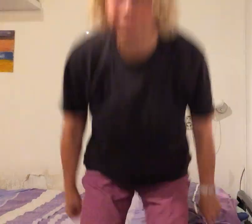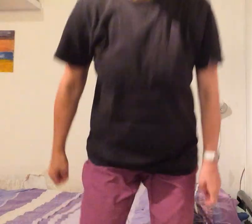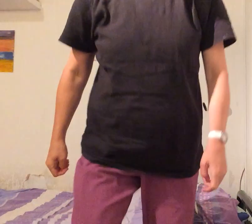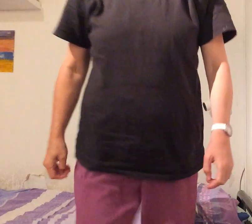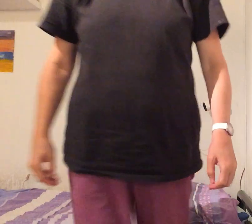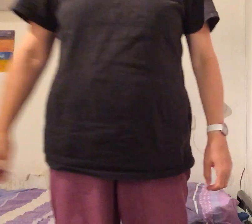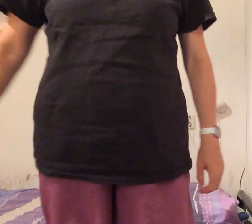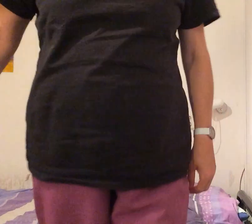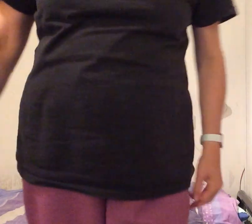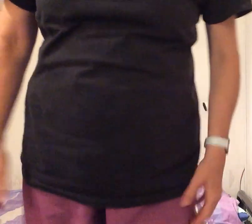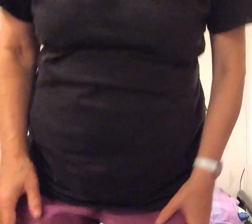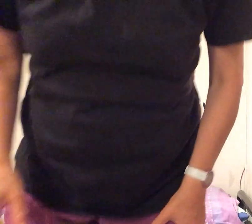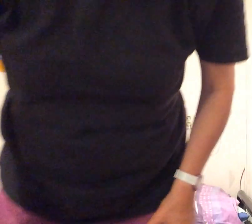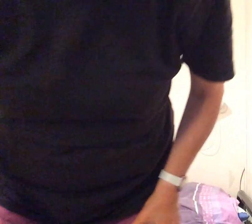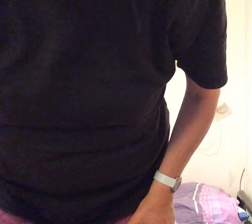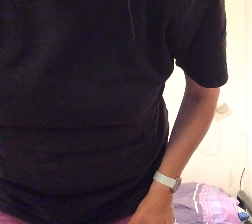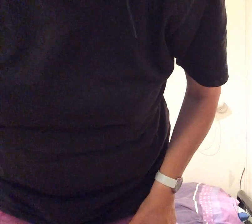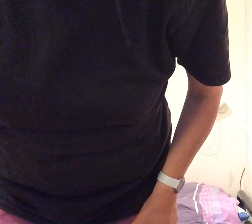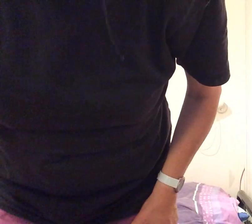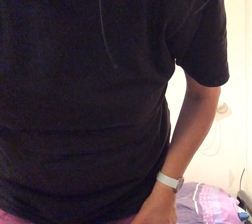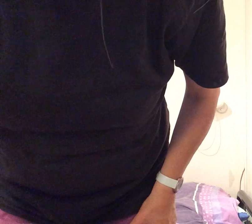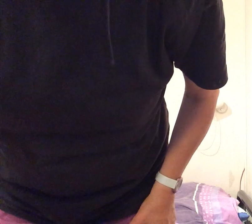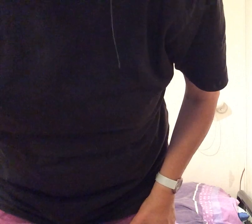Dat zit Kijs, en sisters.